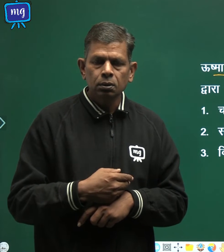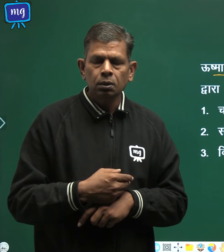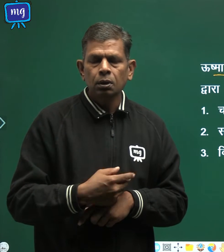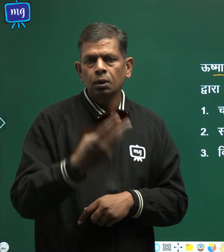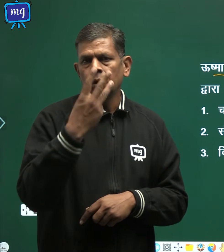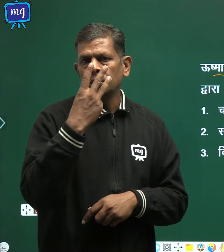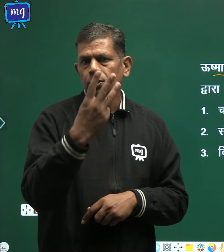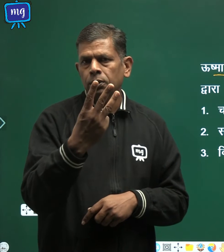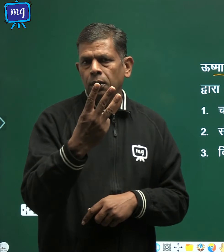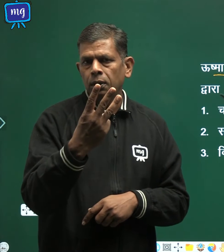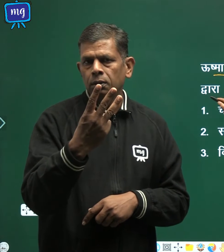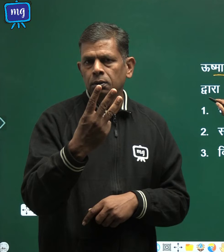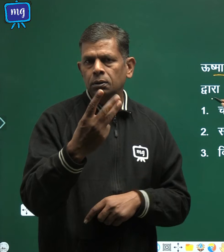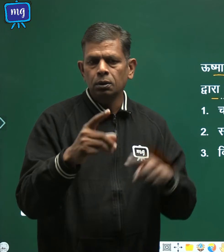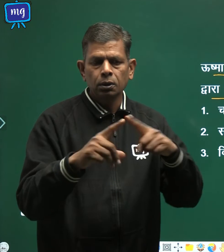3 विधियों द्वारा होता है।